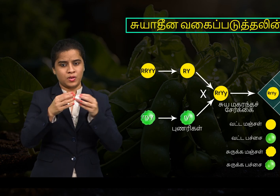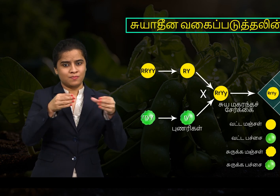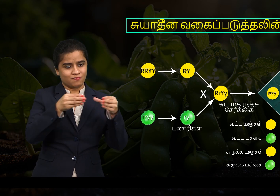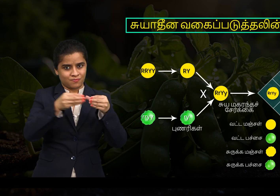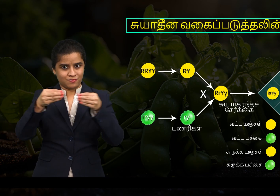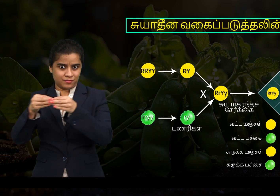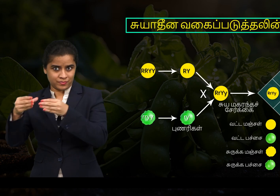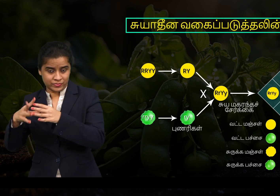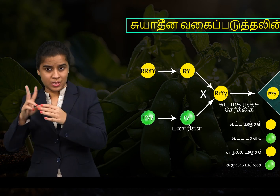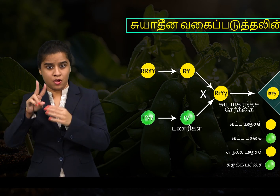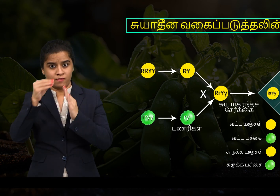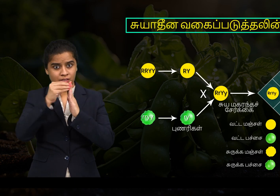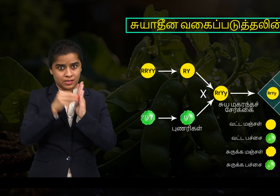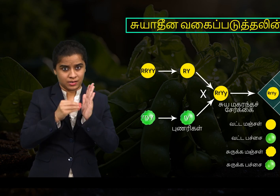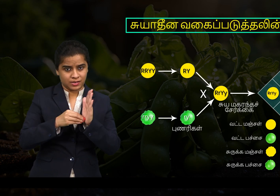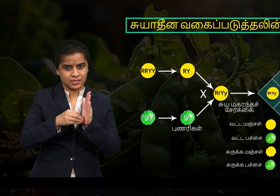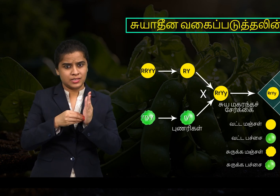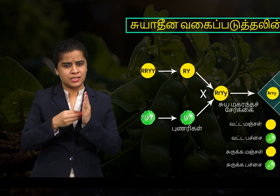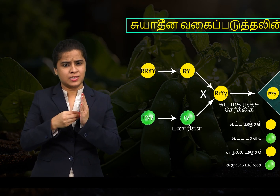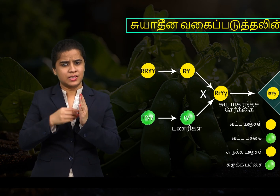நேரத்தில் மரபுரிமைக்காக இருந்தால்